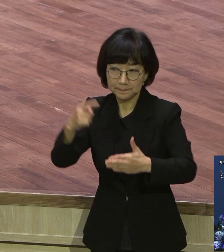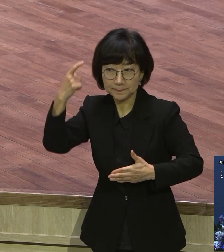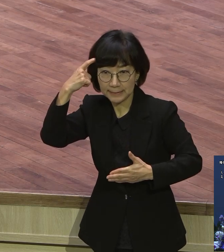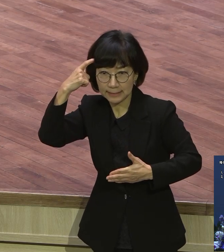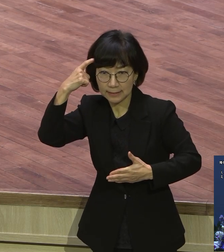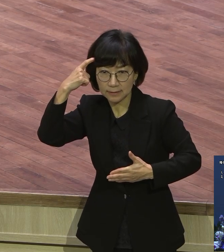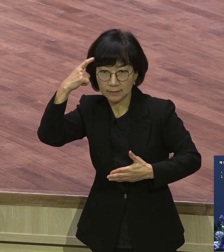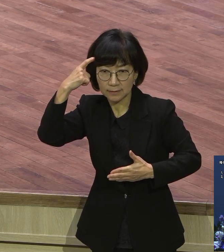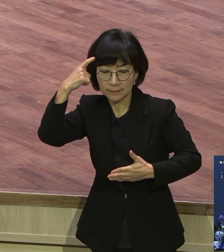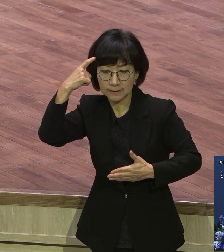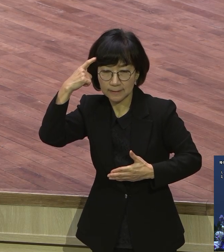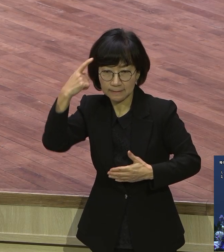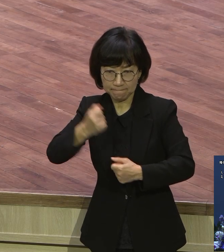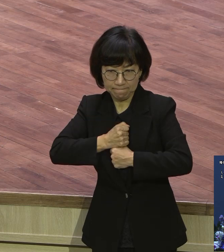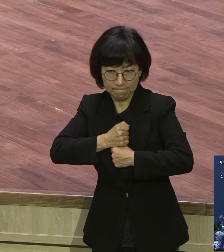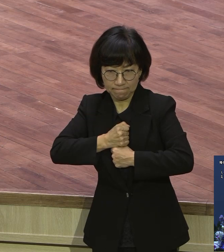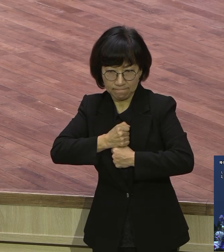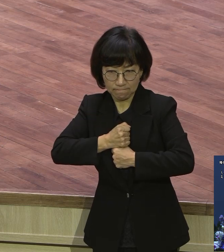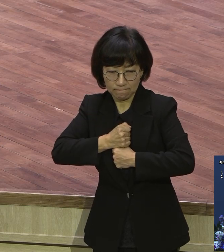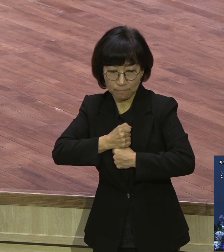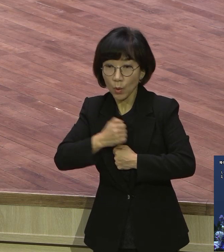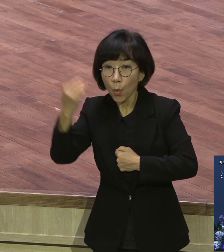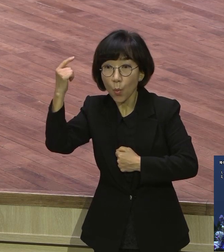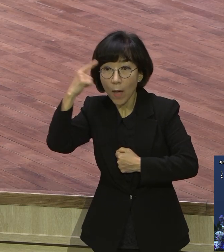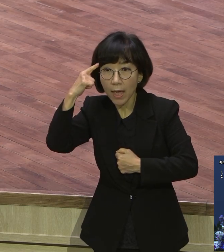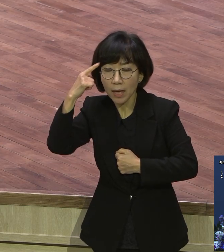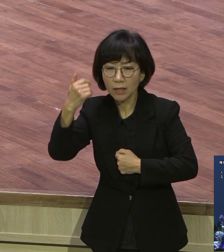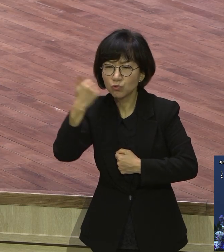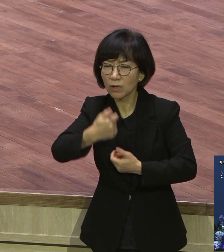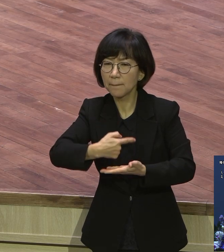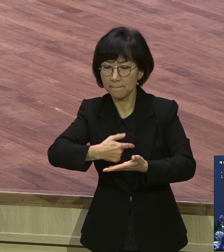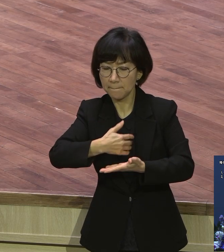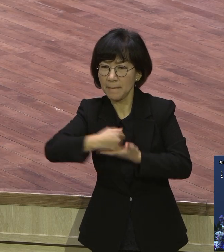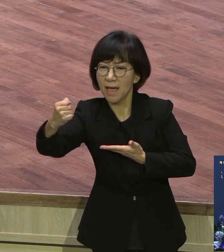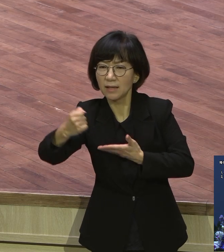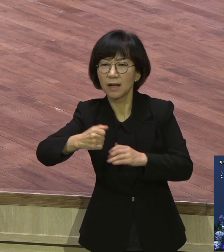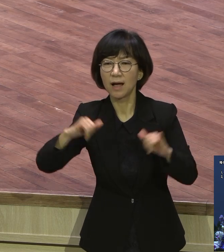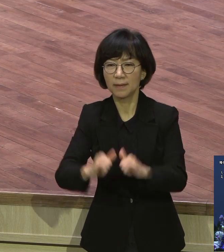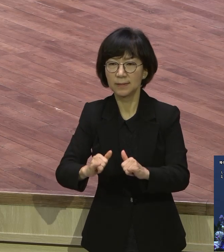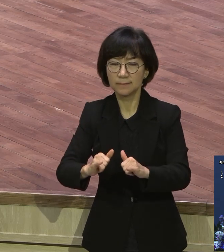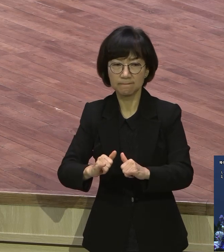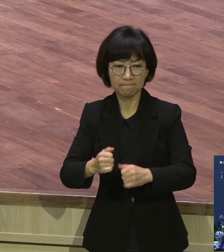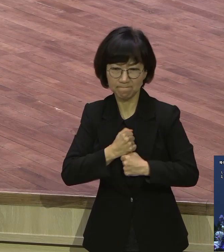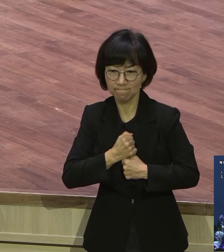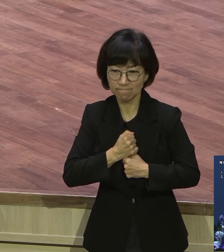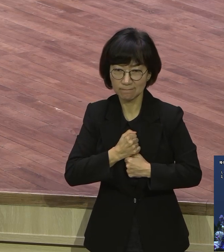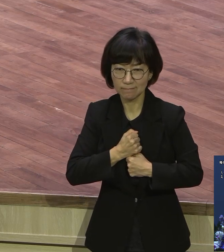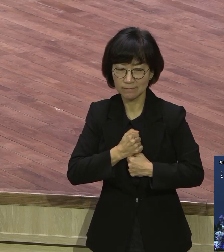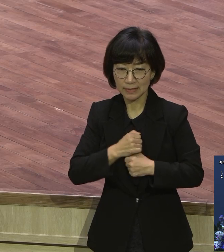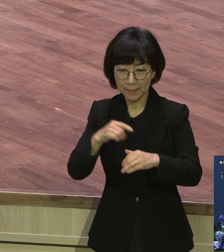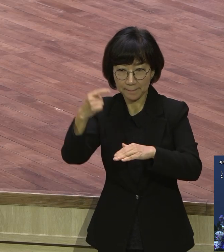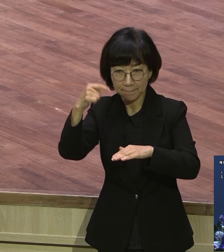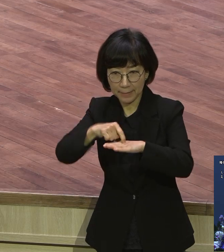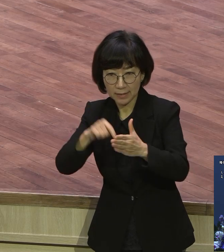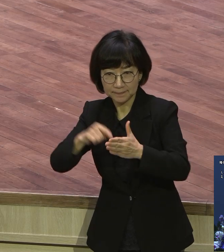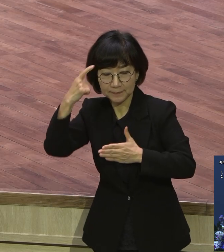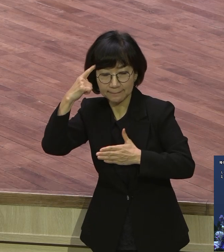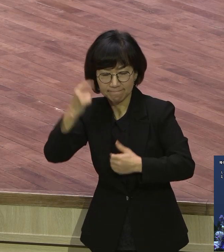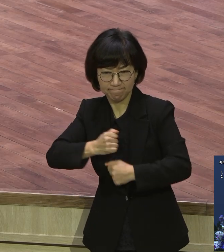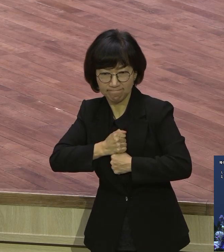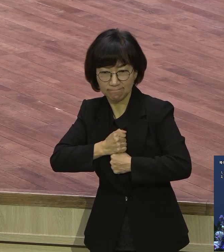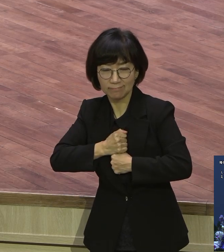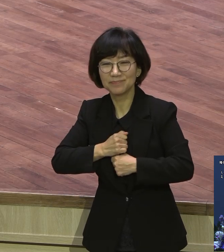지킨단 말하면 뺏는 자가 있다는 얘기지요 네 마음과 생각을 지켜라 우리 영계의